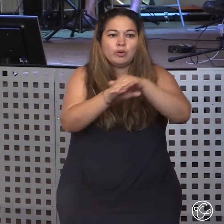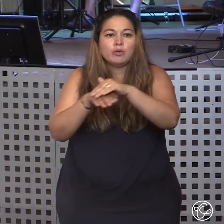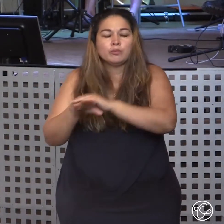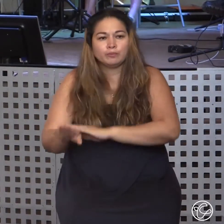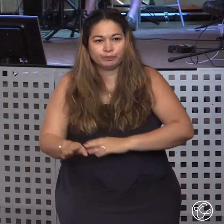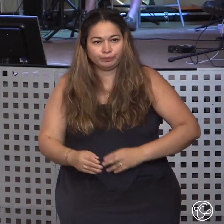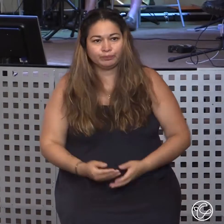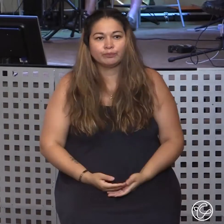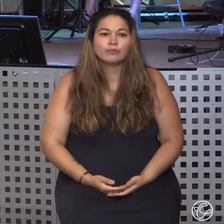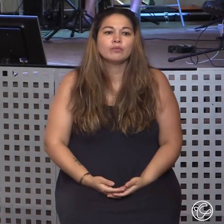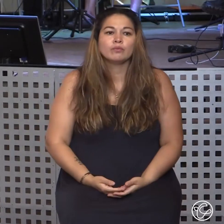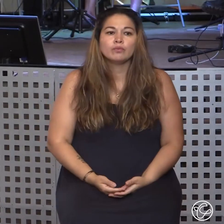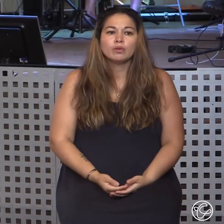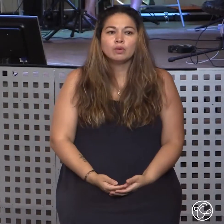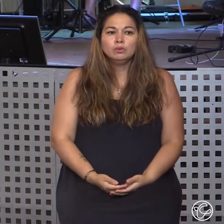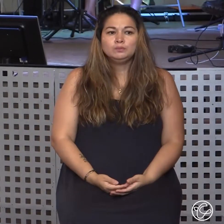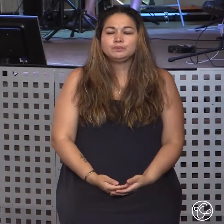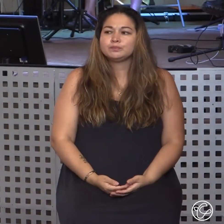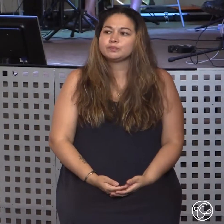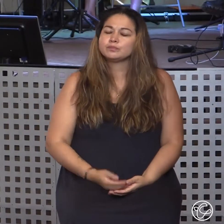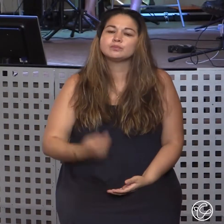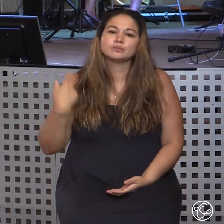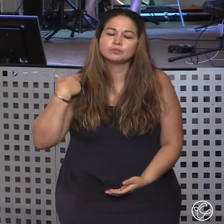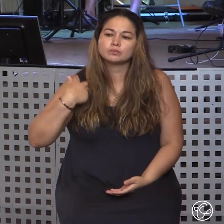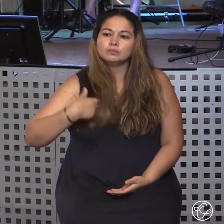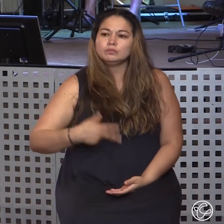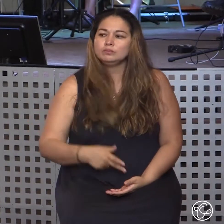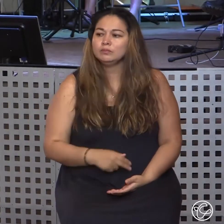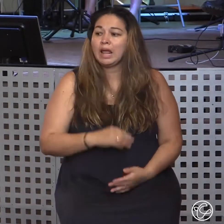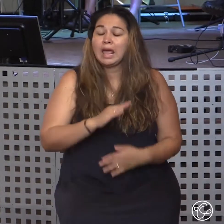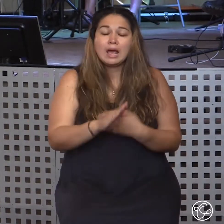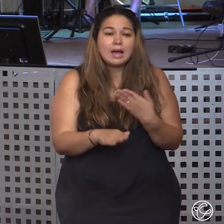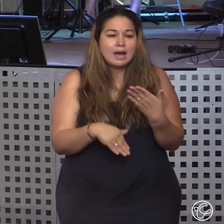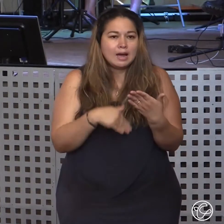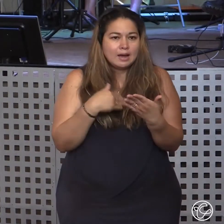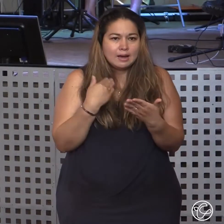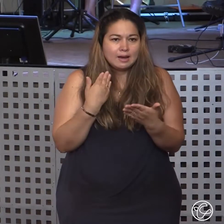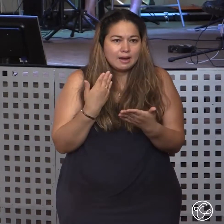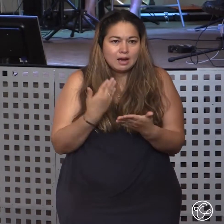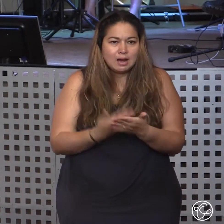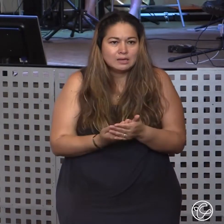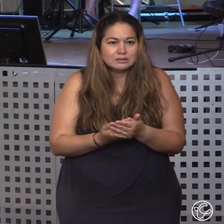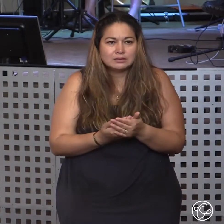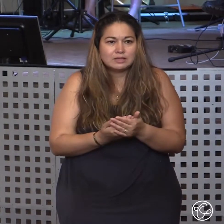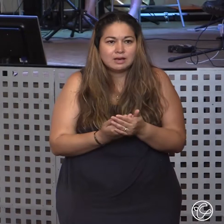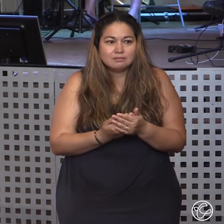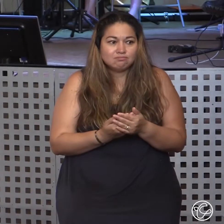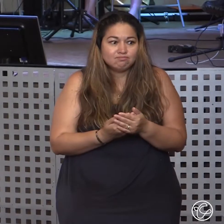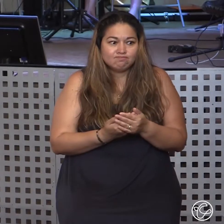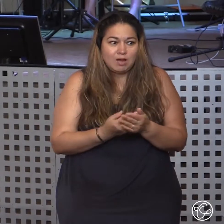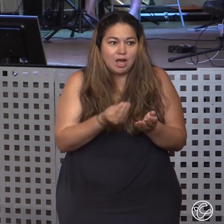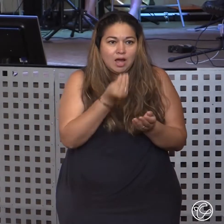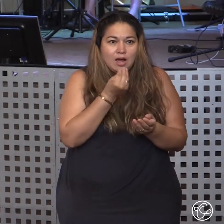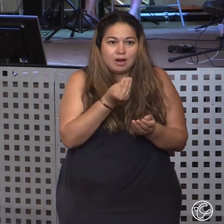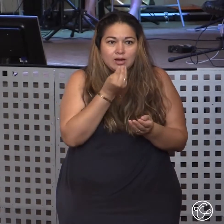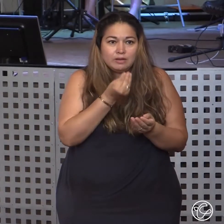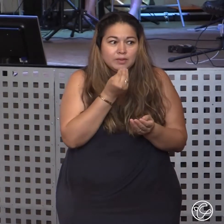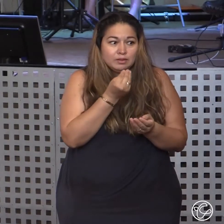como arena del mar, mucho en extremo, hasta no poderse contar,